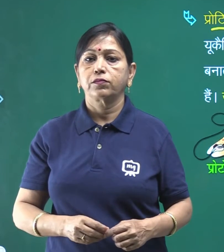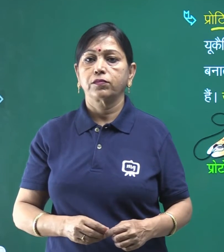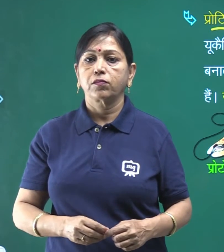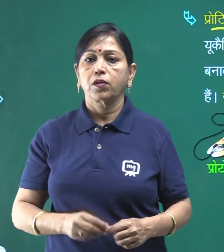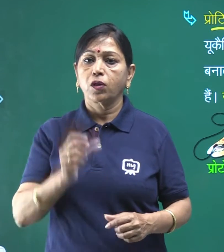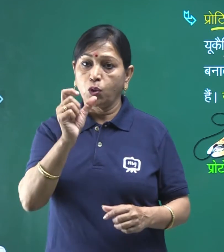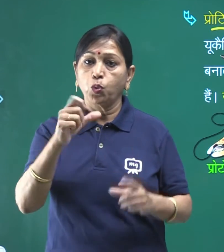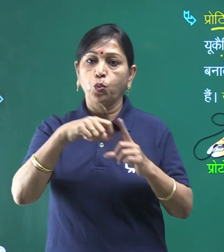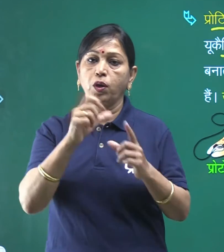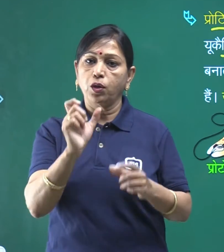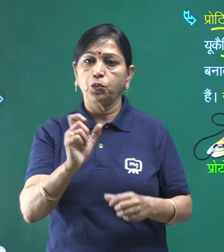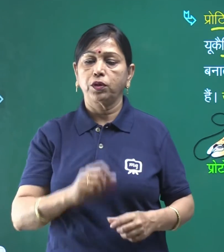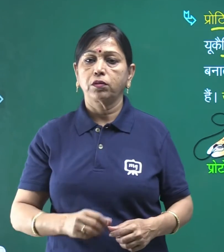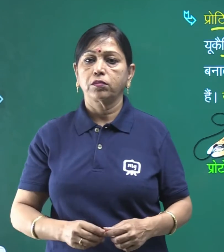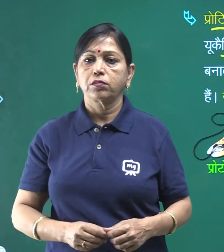यूकेरियोटिक